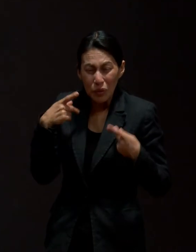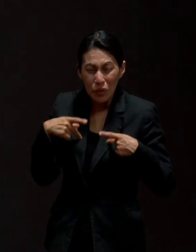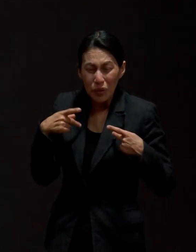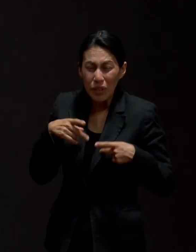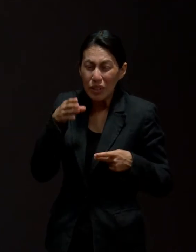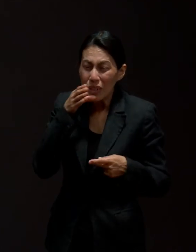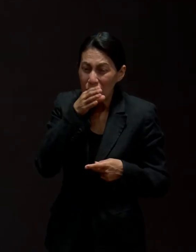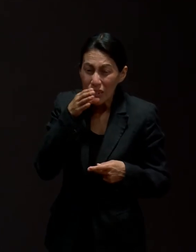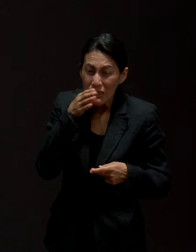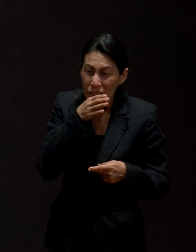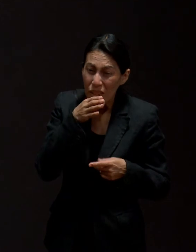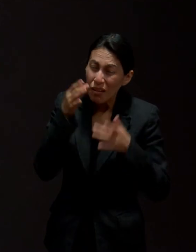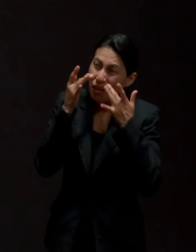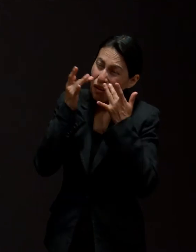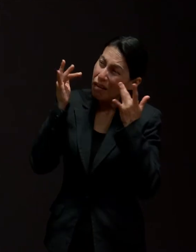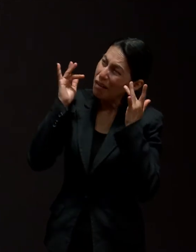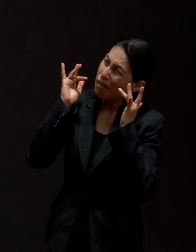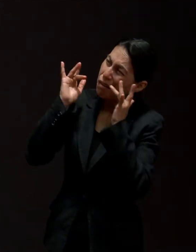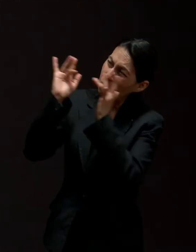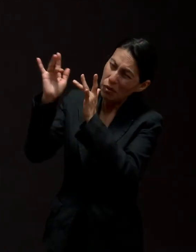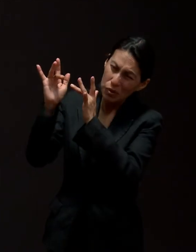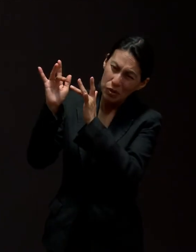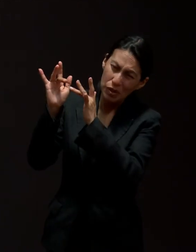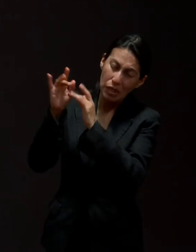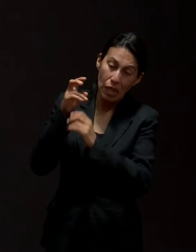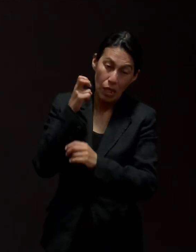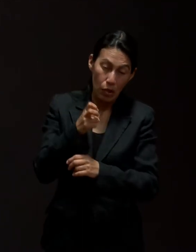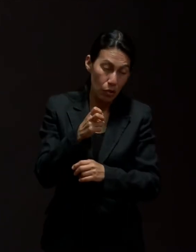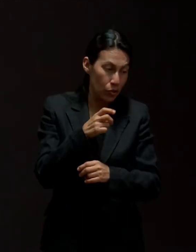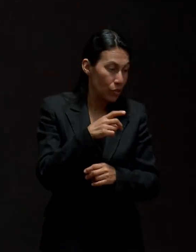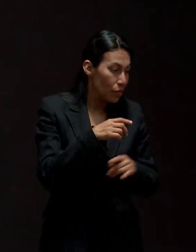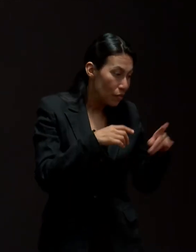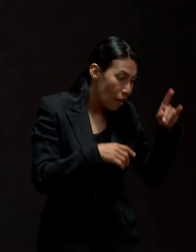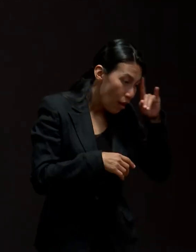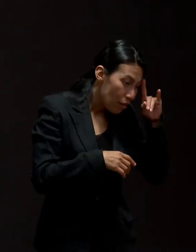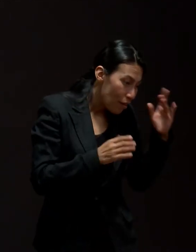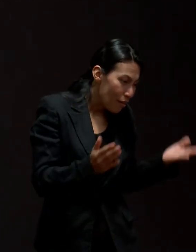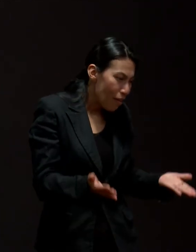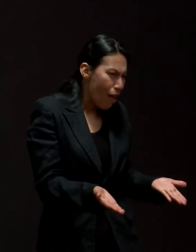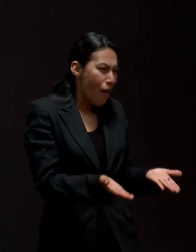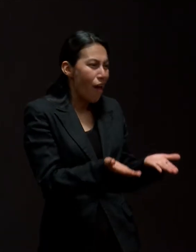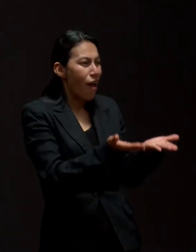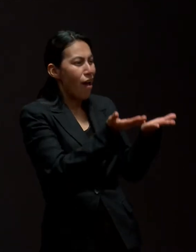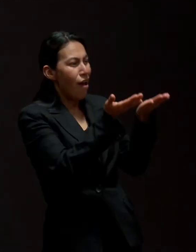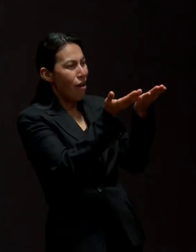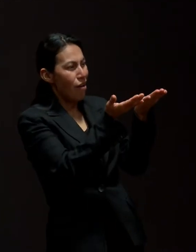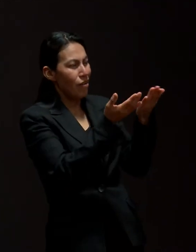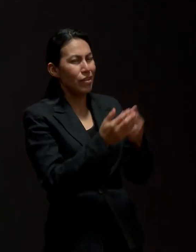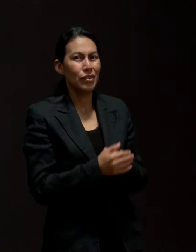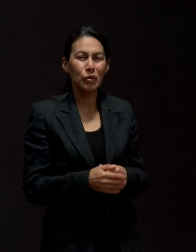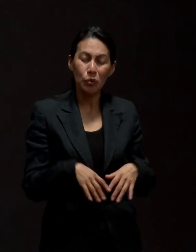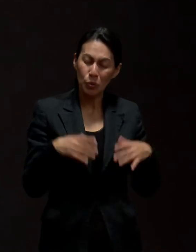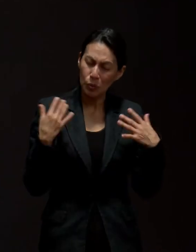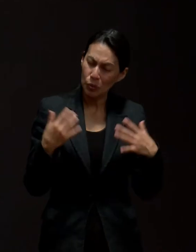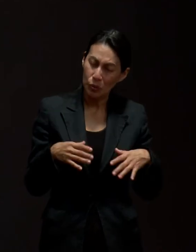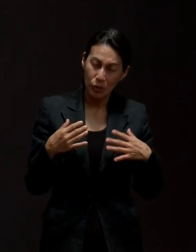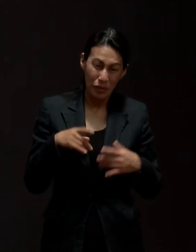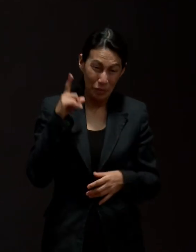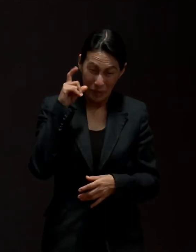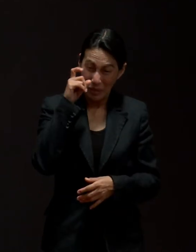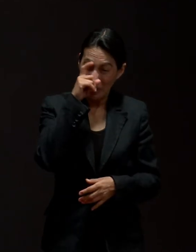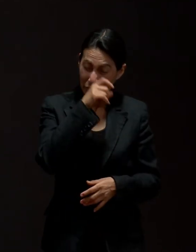representen adoración de una manera tal que no sea Dios exaltado,